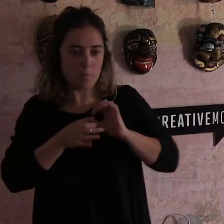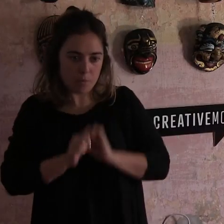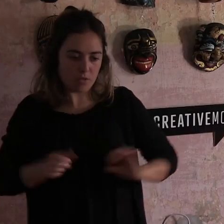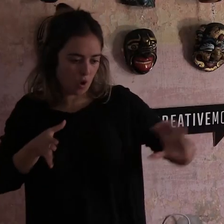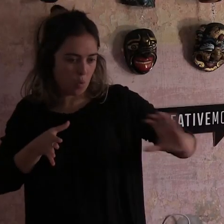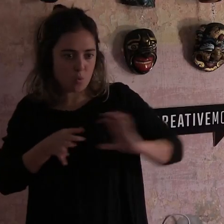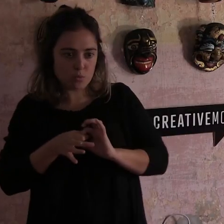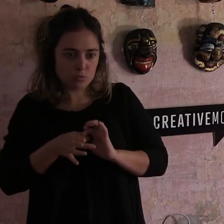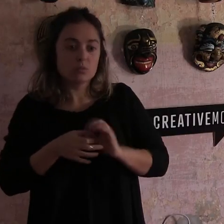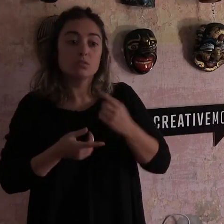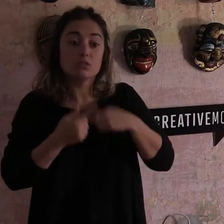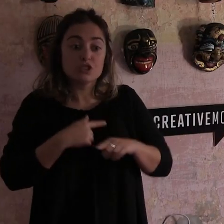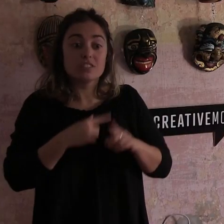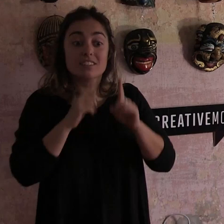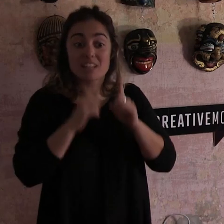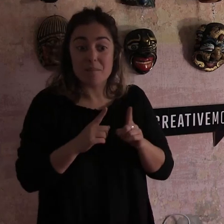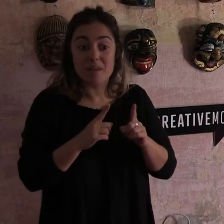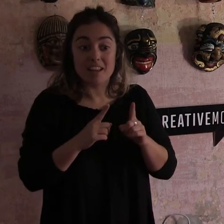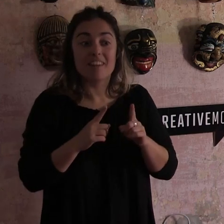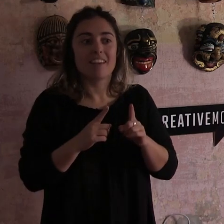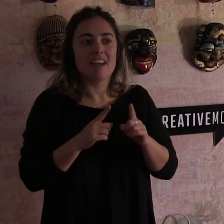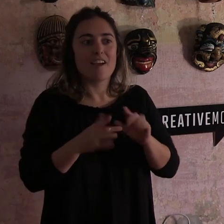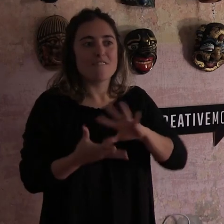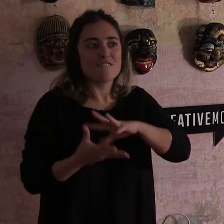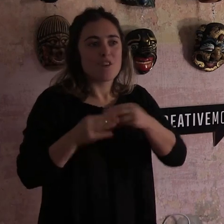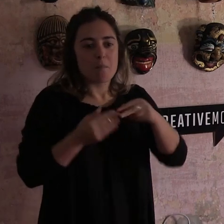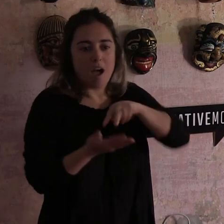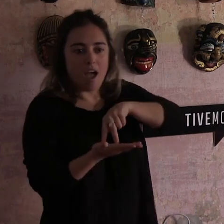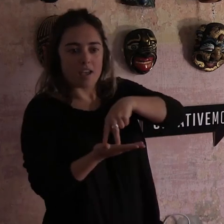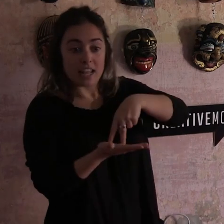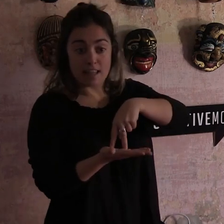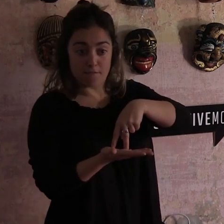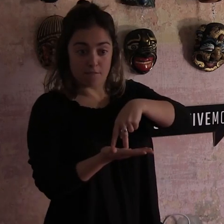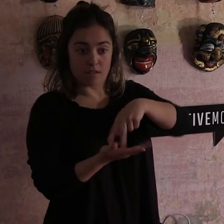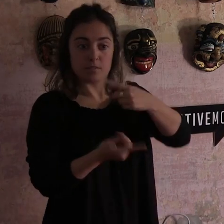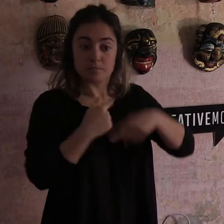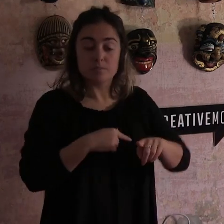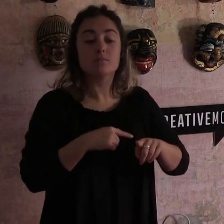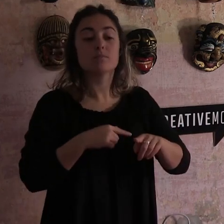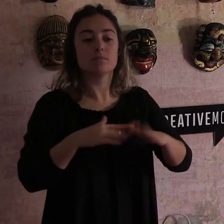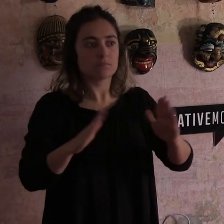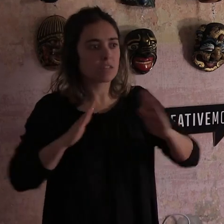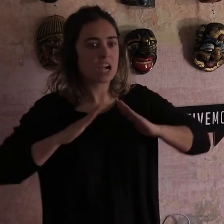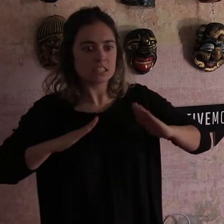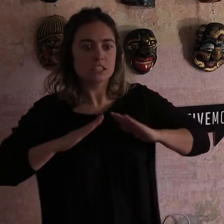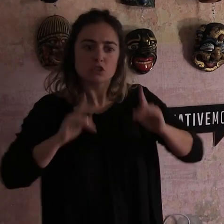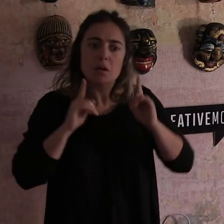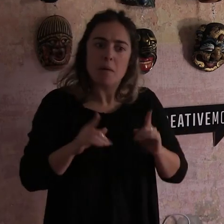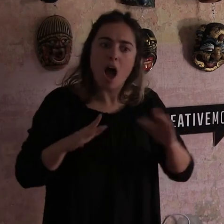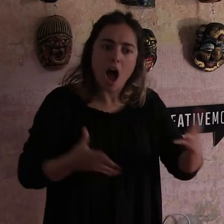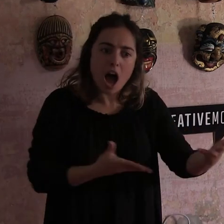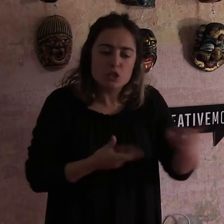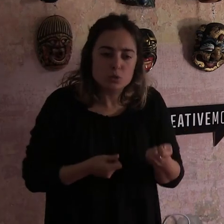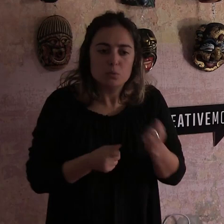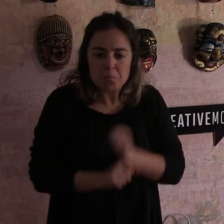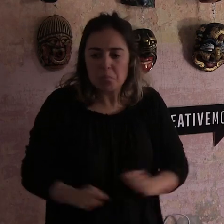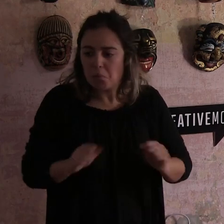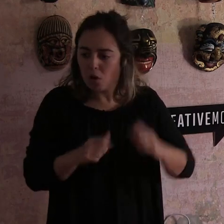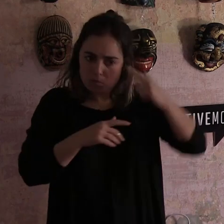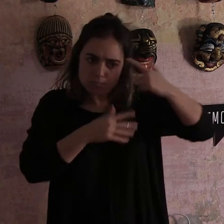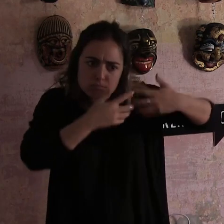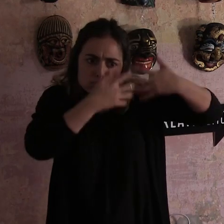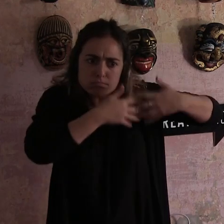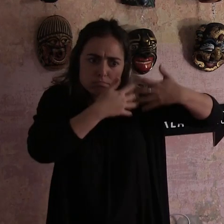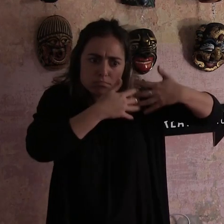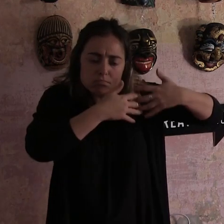Y bueno, es equilibrio, o sea, buscarlo. Y el ejercicio te ayuda a que dispare todos esos